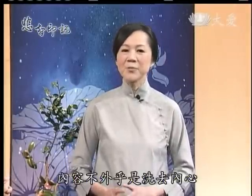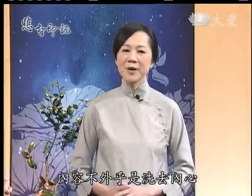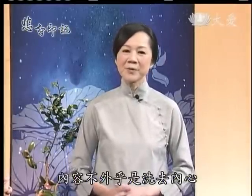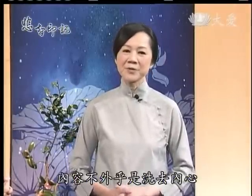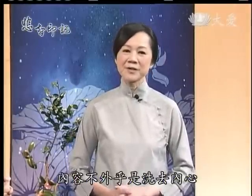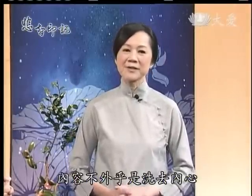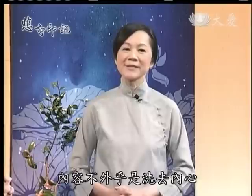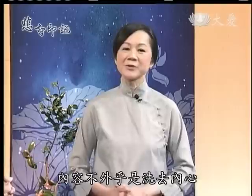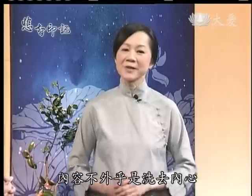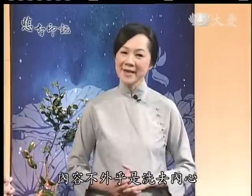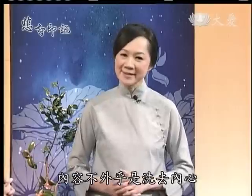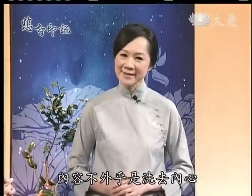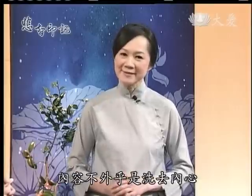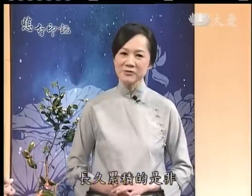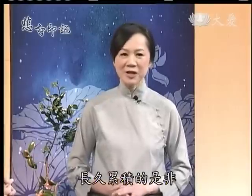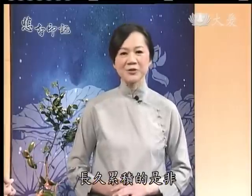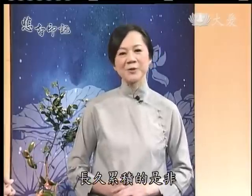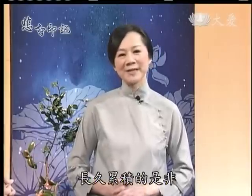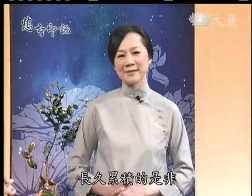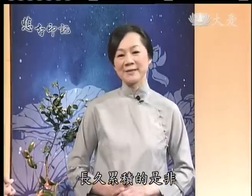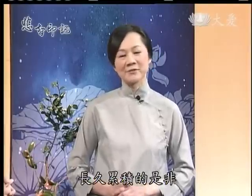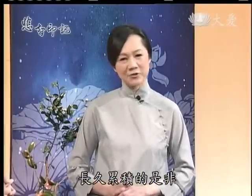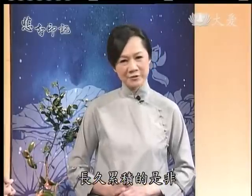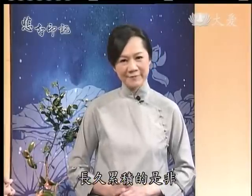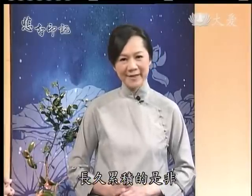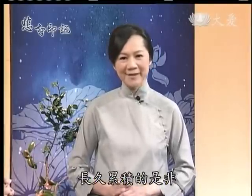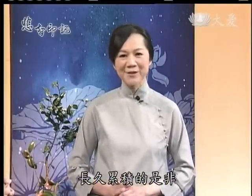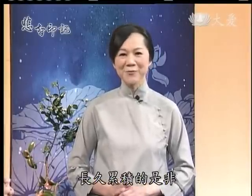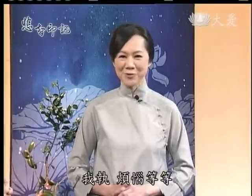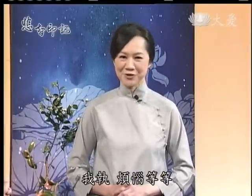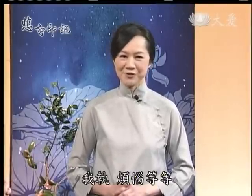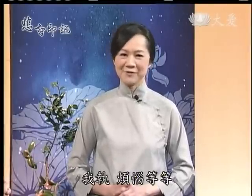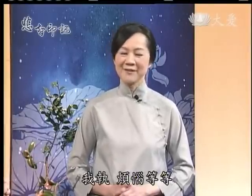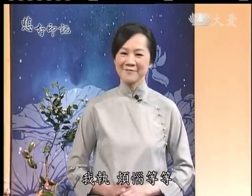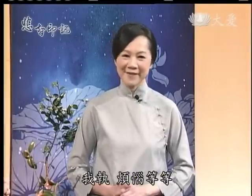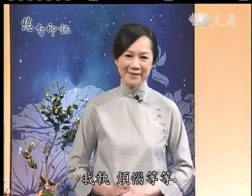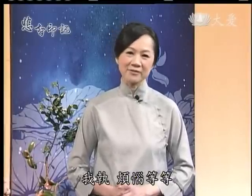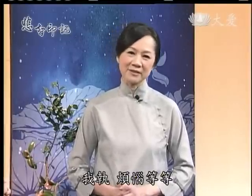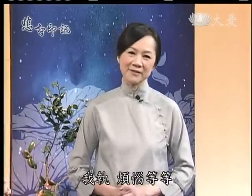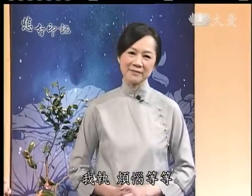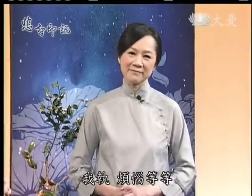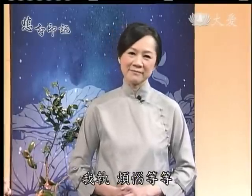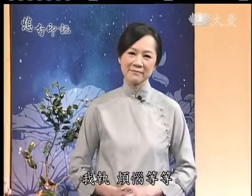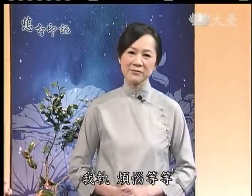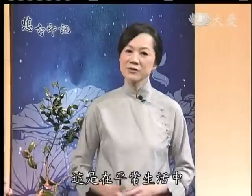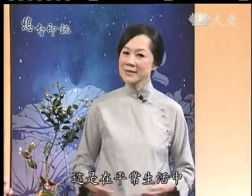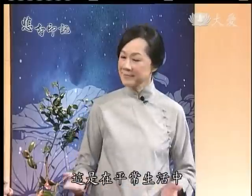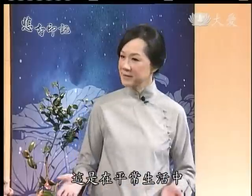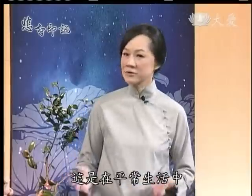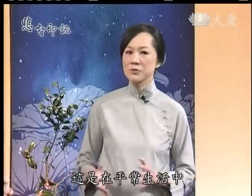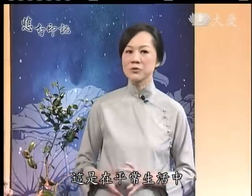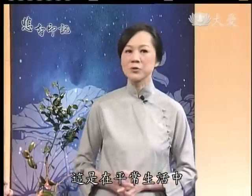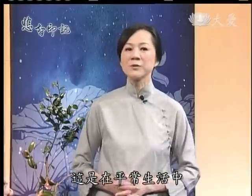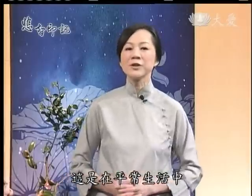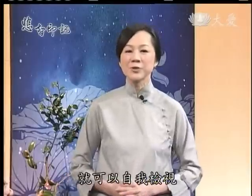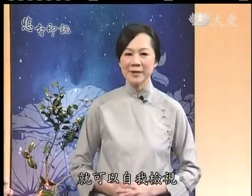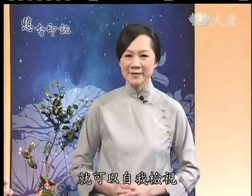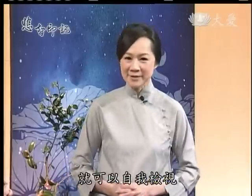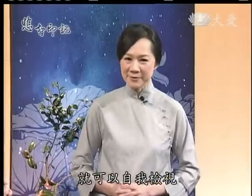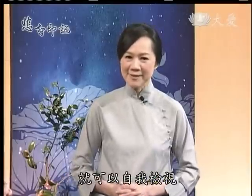容不外乎是洗去内心长久累积的是非、我执、烦恼等等，这是在平常生活中就可以自我